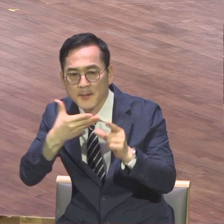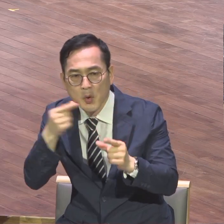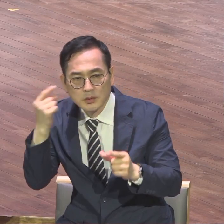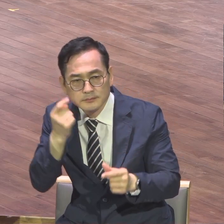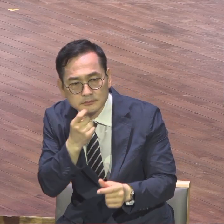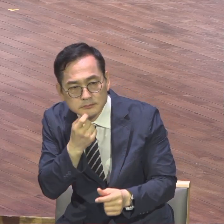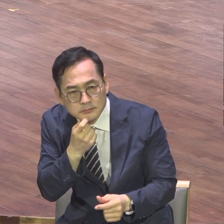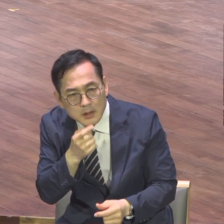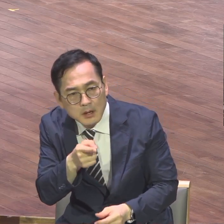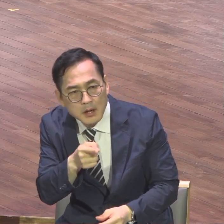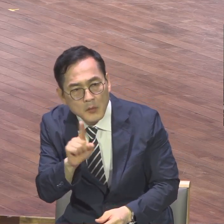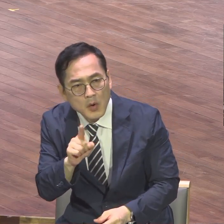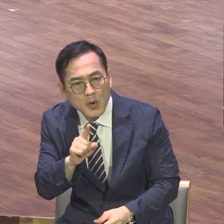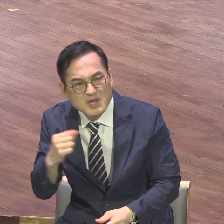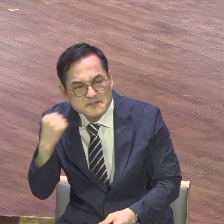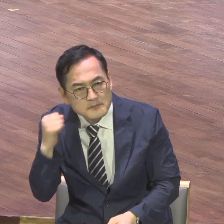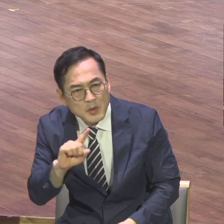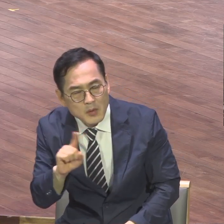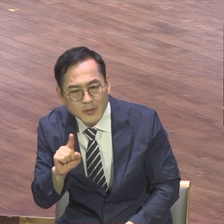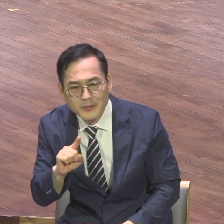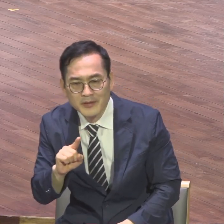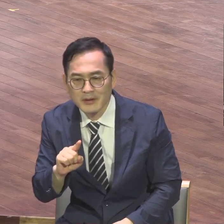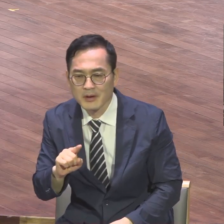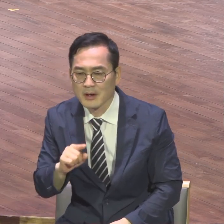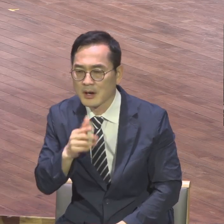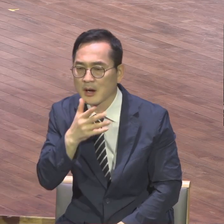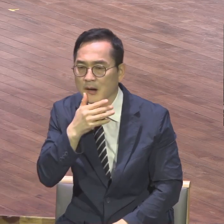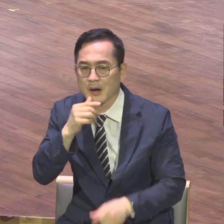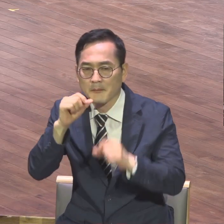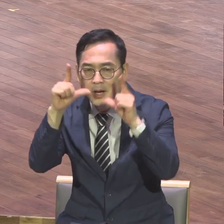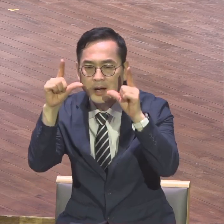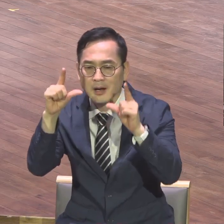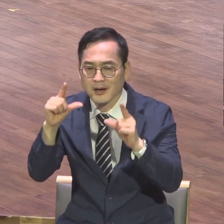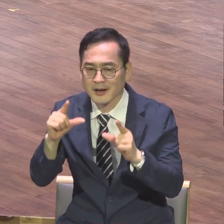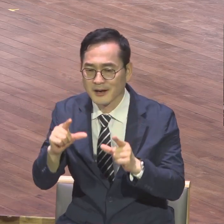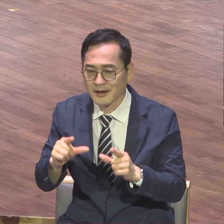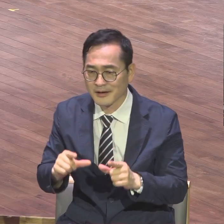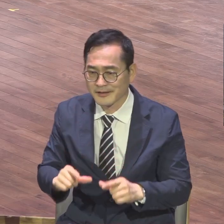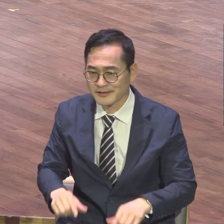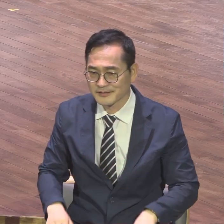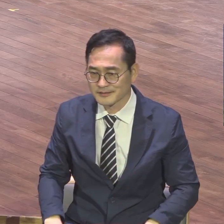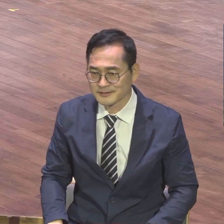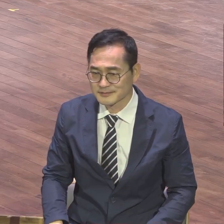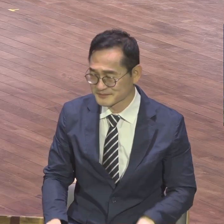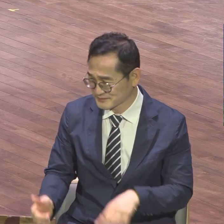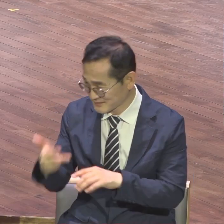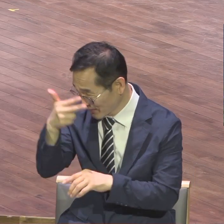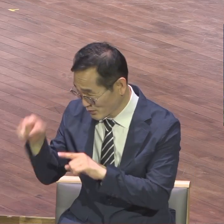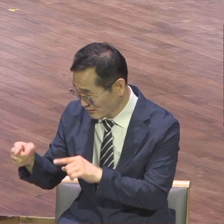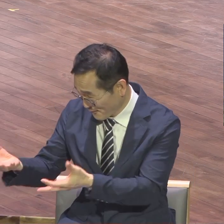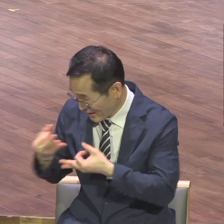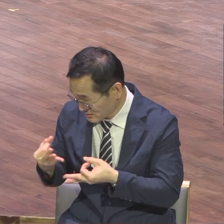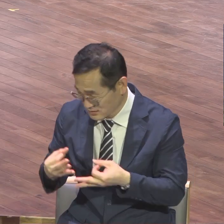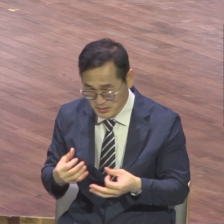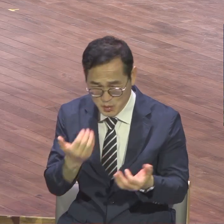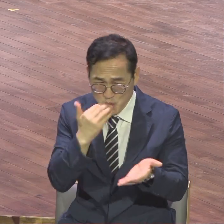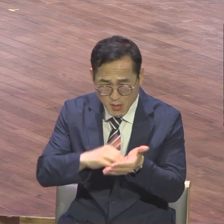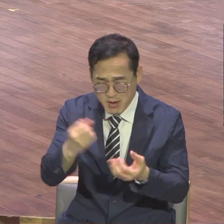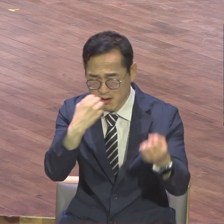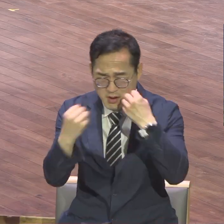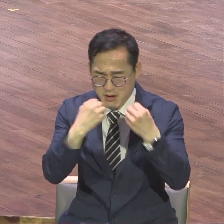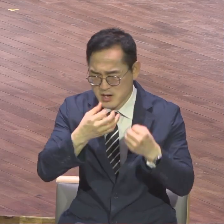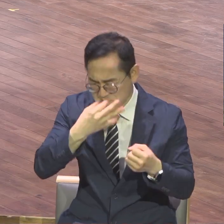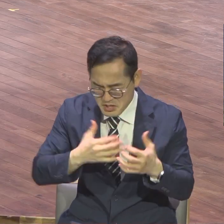이 모든 것 가운데서 나를 건지셨느니라. 디모데에게 너희 다 내가 보았지 않았냐. 그 현장